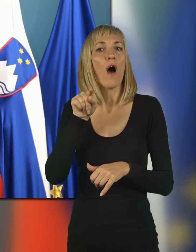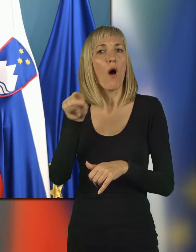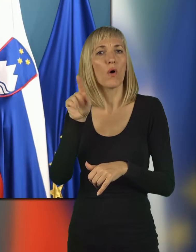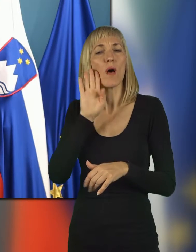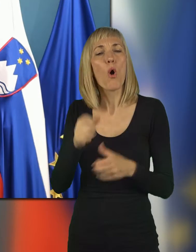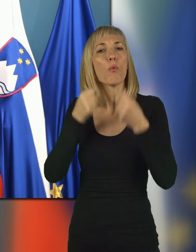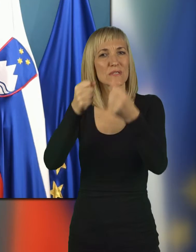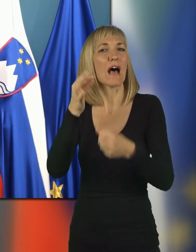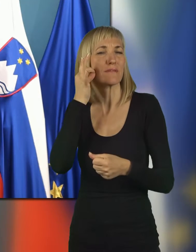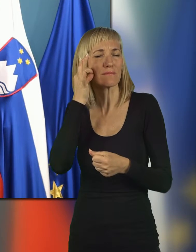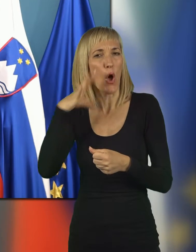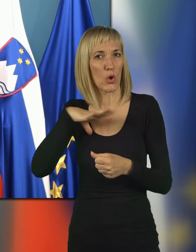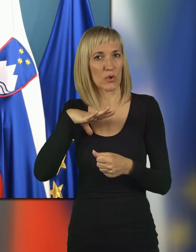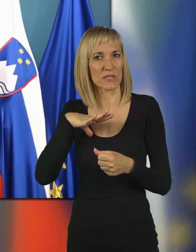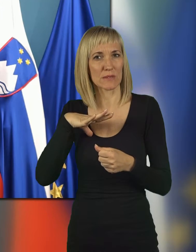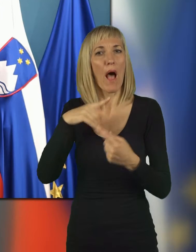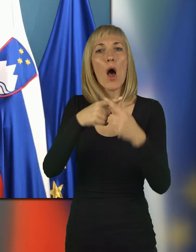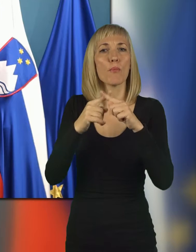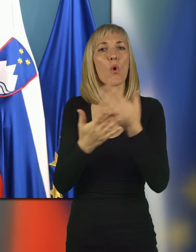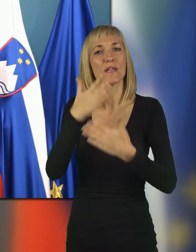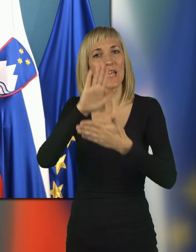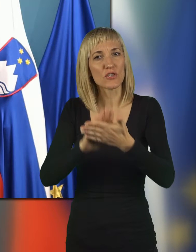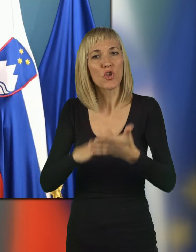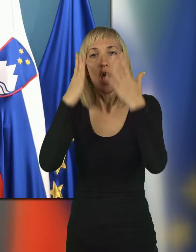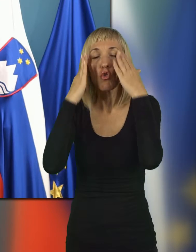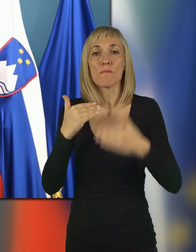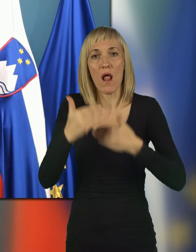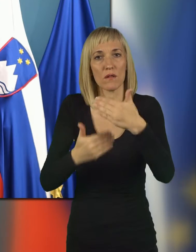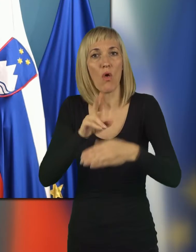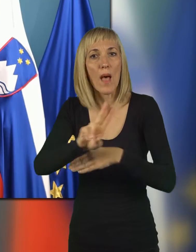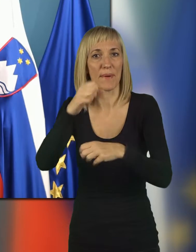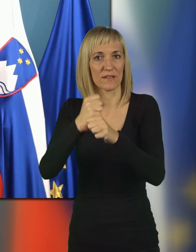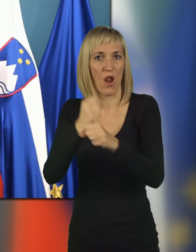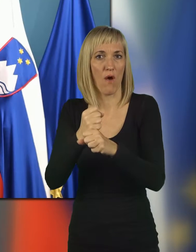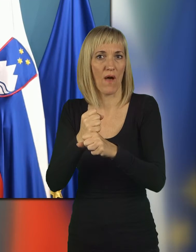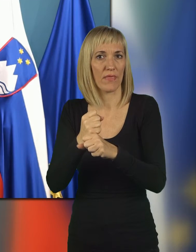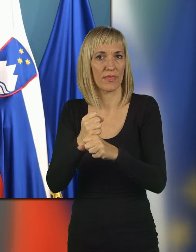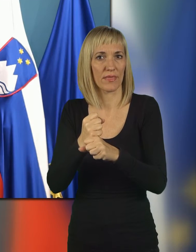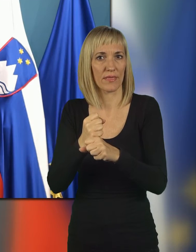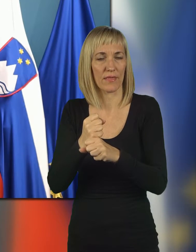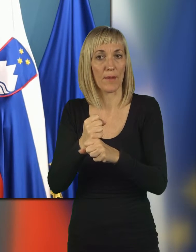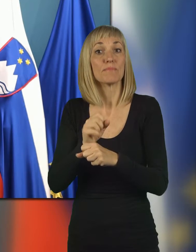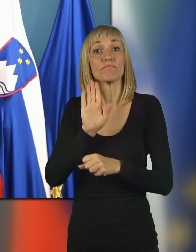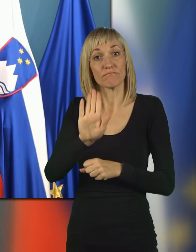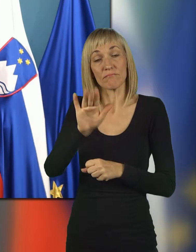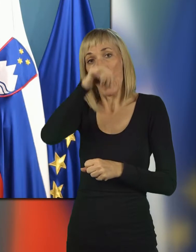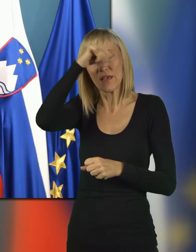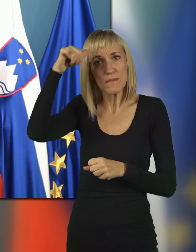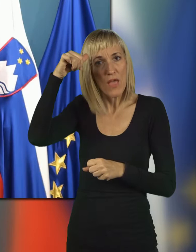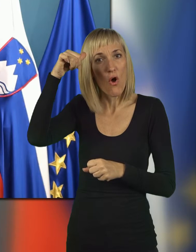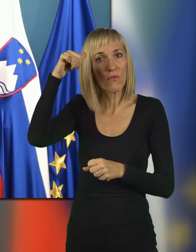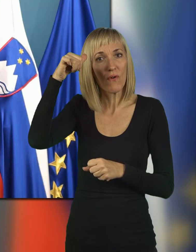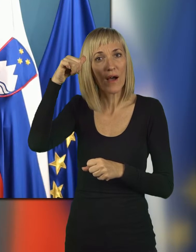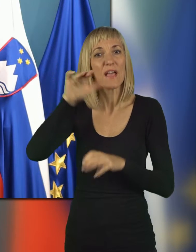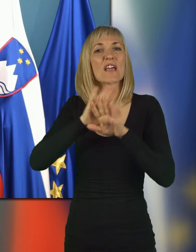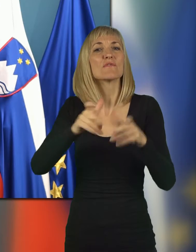mesecih vzpostavila pogoje za začetek normalnega delovanja zavoda, za doimenovanje in